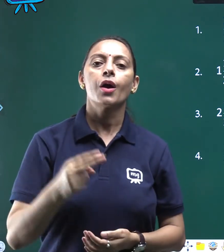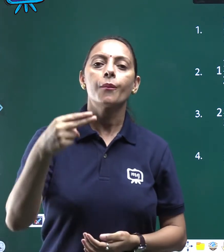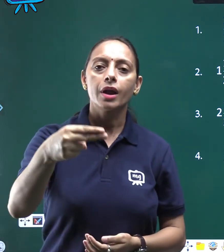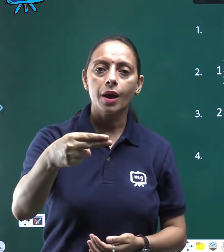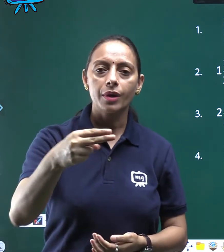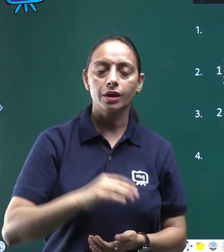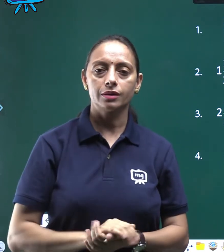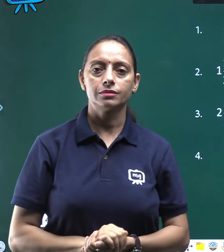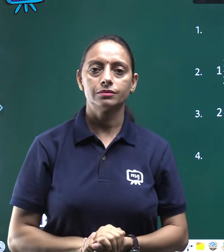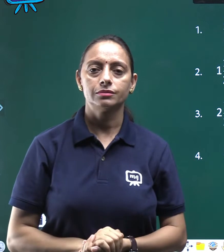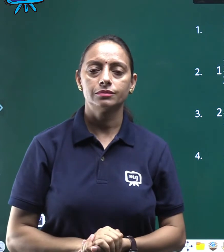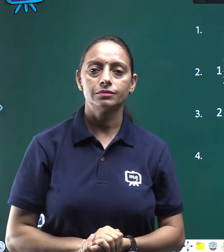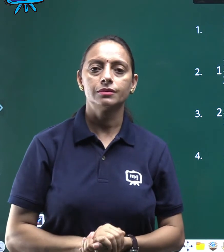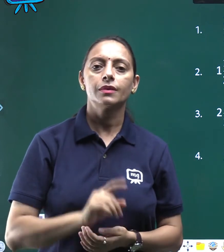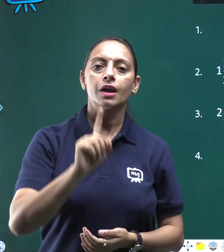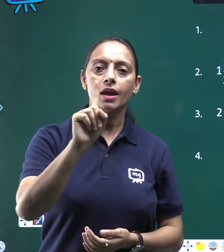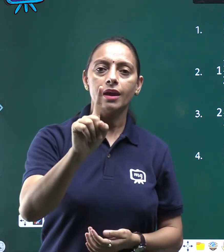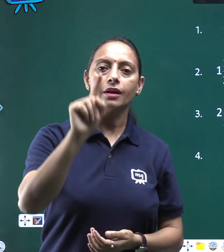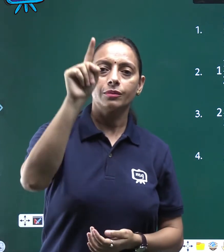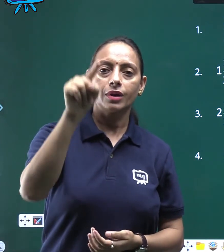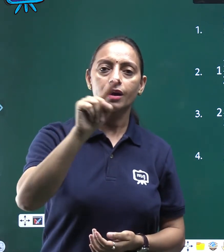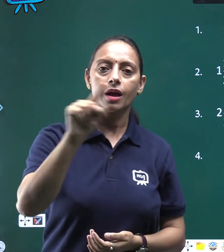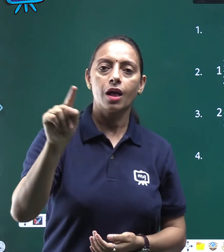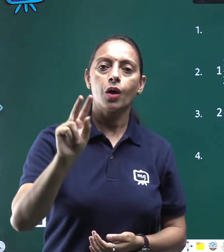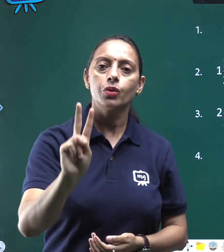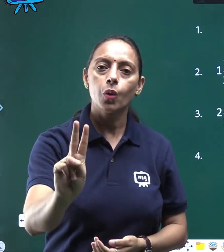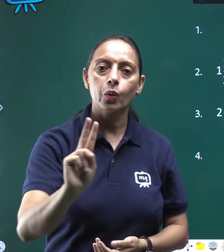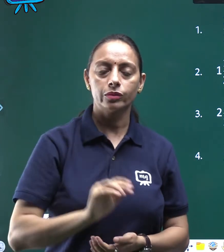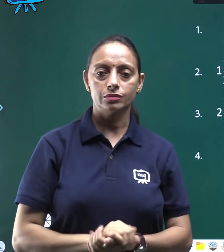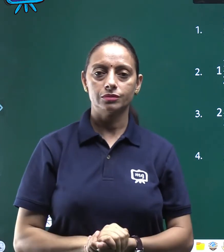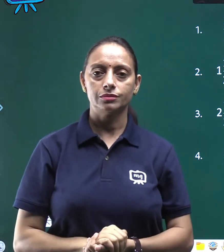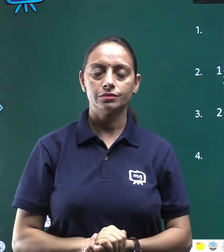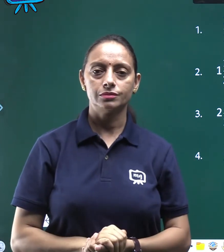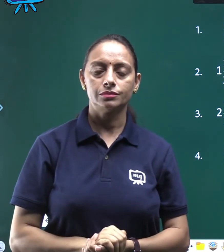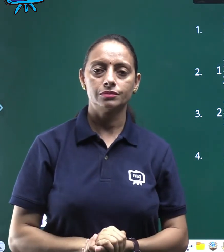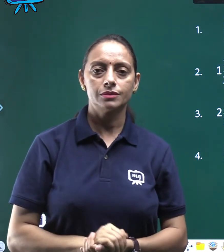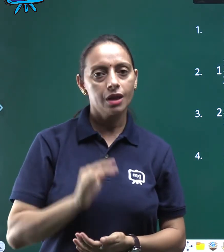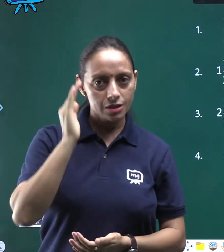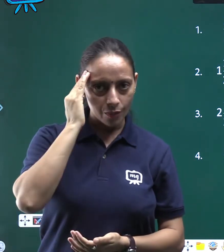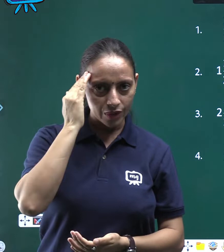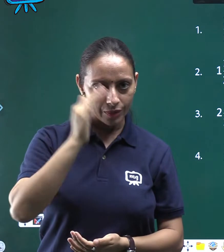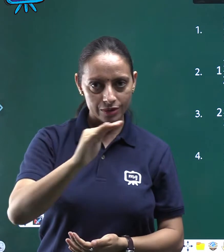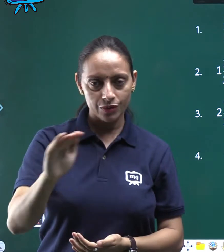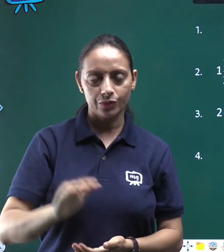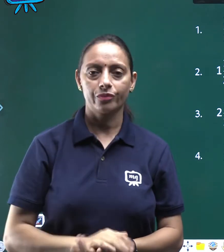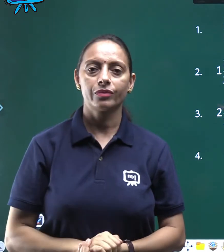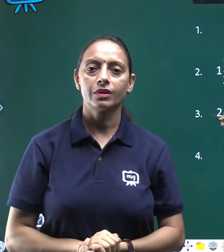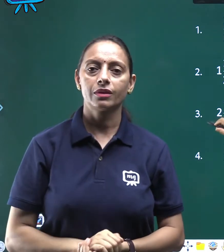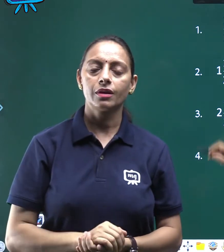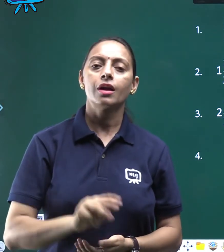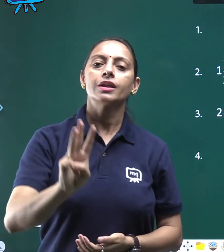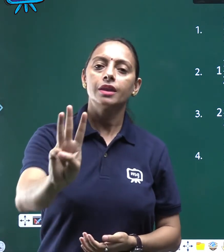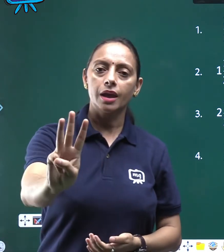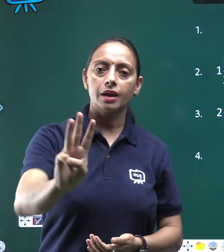बराबर डेढ़। समझ में आ रहा है बच्चों? देखो